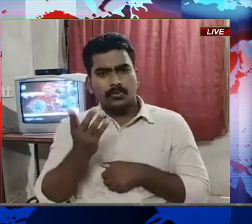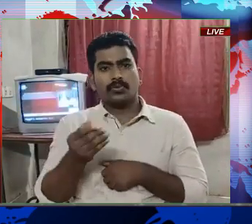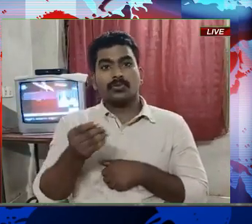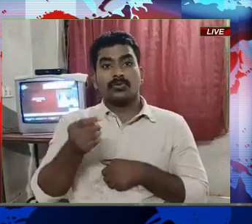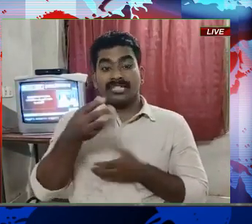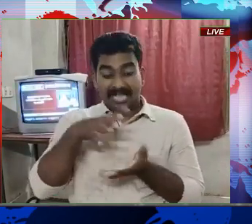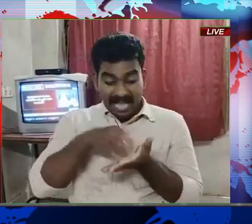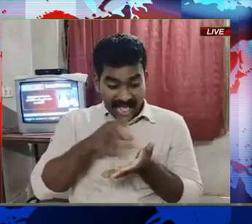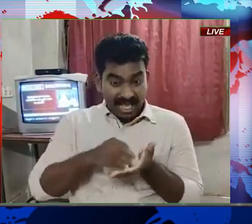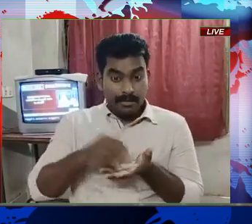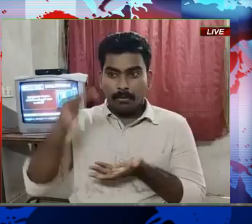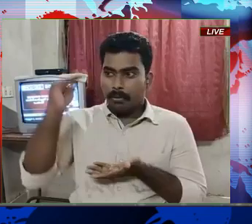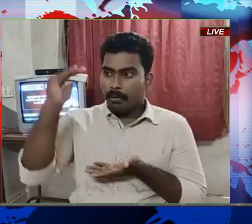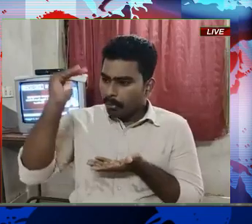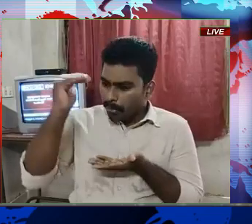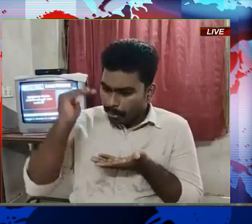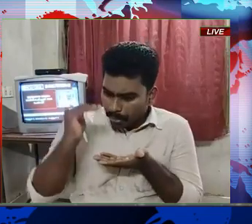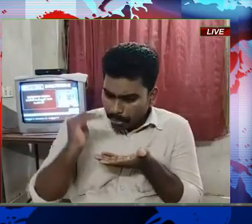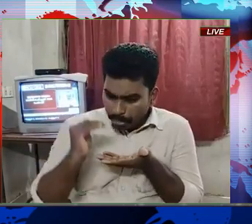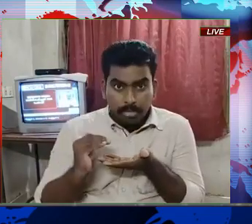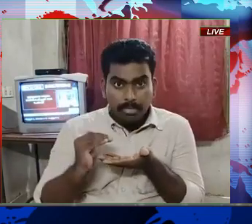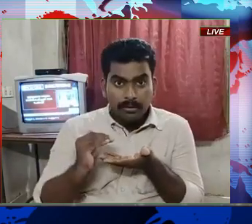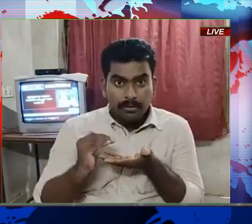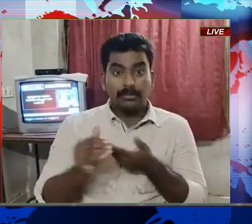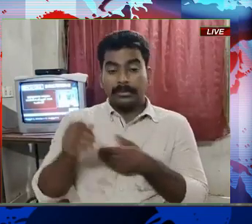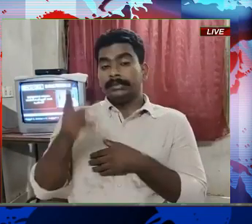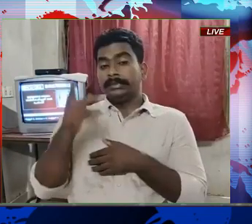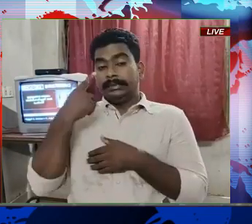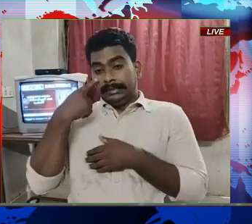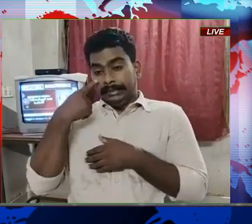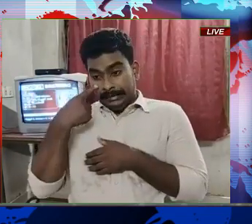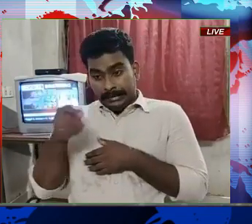മെച്ചപ്പെട്ട നിലയിലാണ് റേഷൻ വിതരണം നടന്നത്.